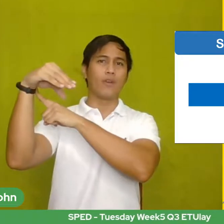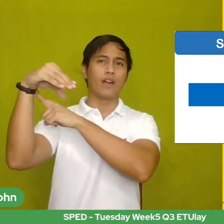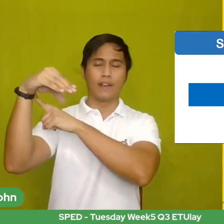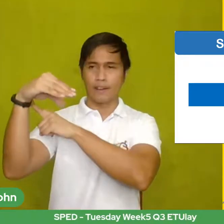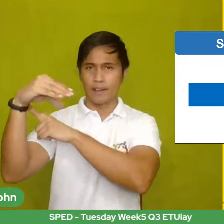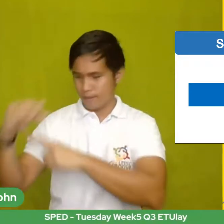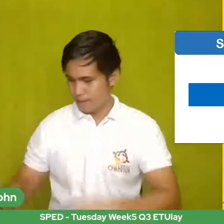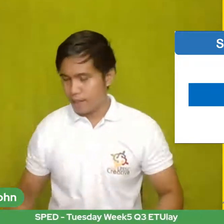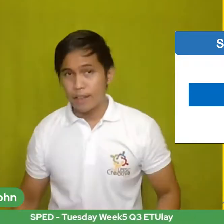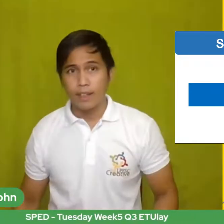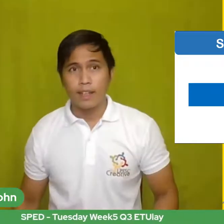8, 7, 6, 5, 4, 3, 2, and 1.